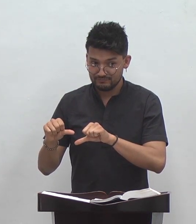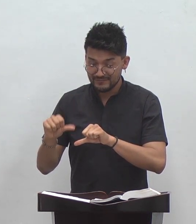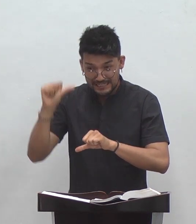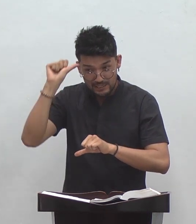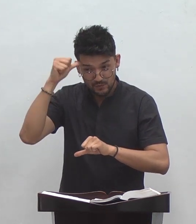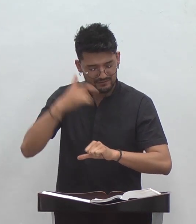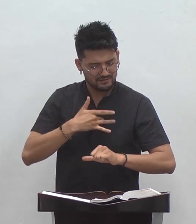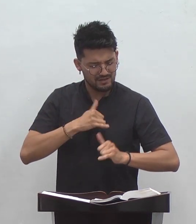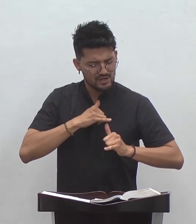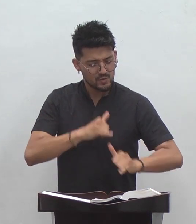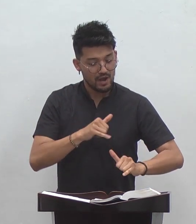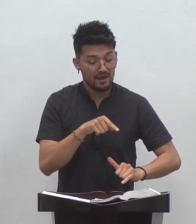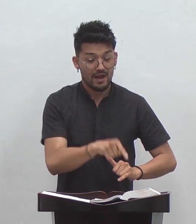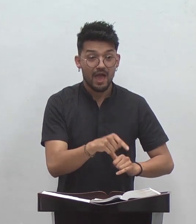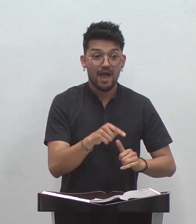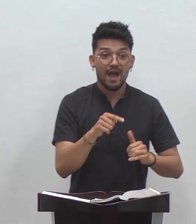vida de pecado y de maldad.